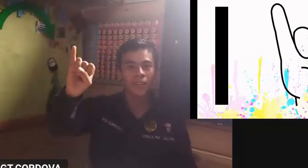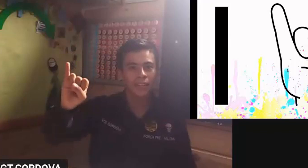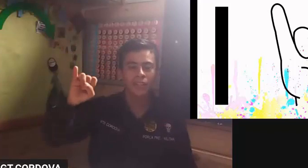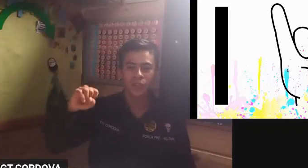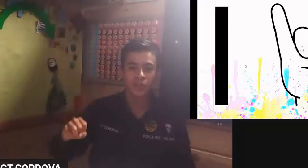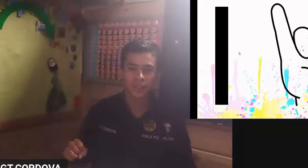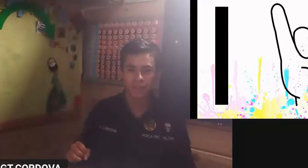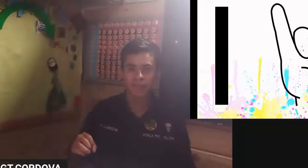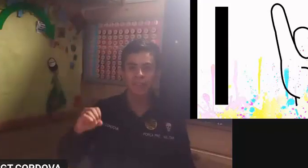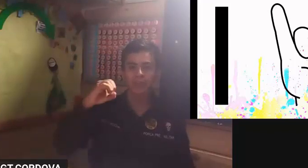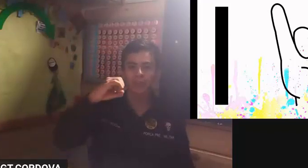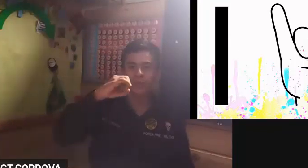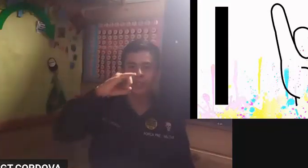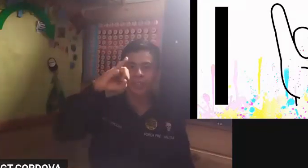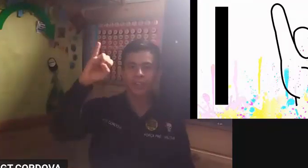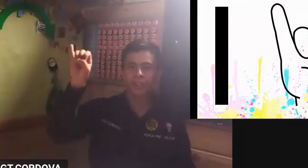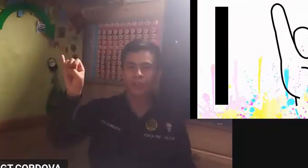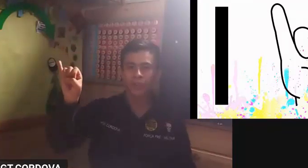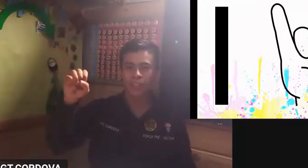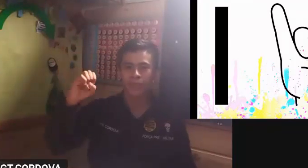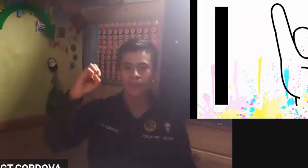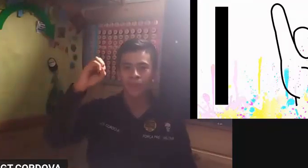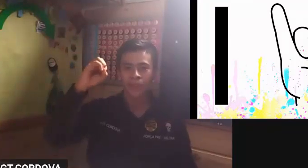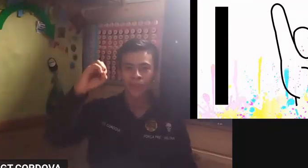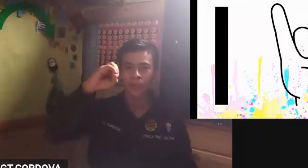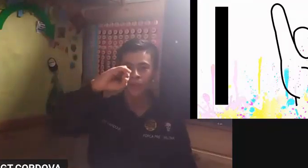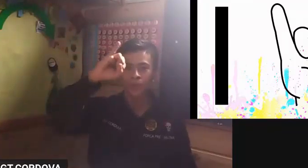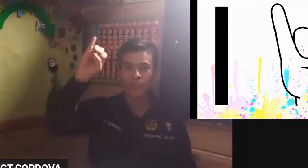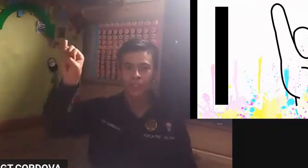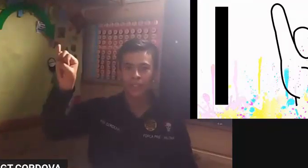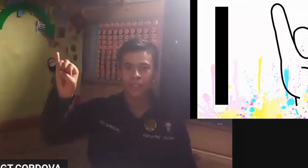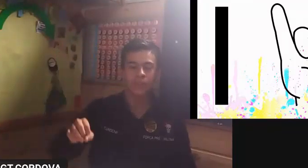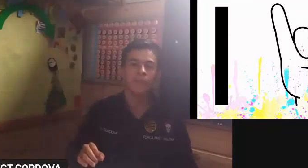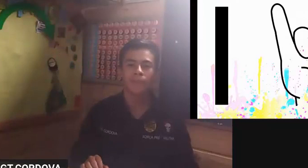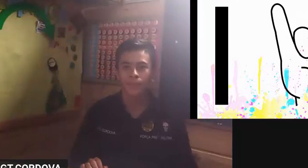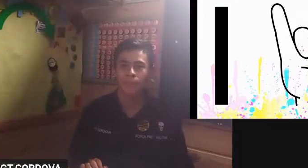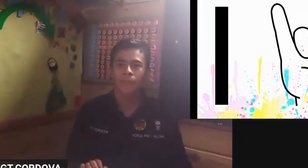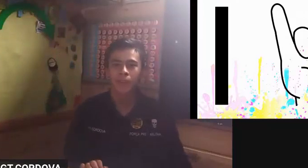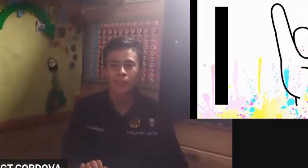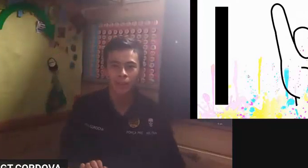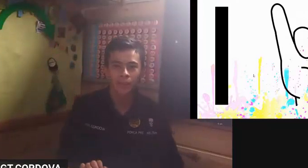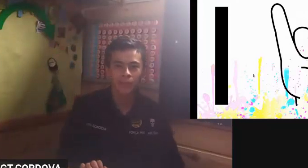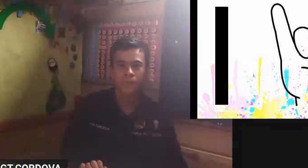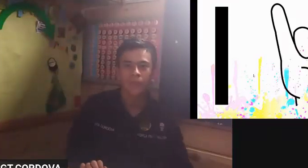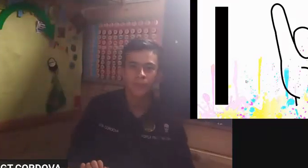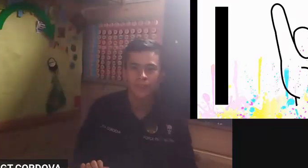que a gente usa bastante no oi, ó. Oi. O, I. Então, vamos